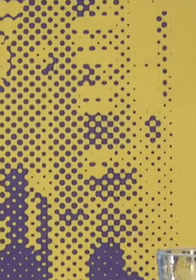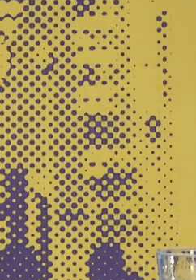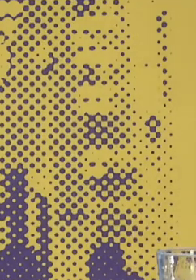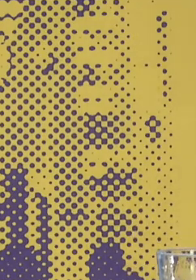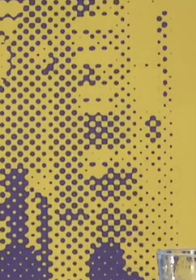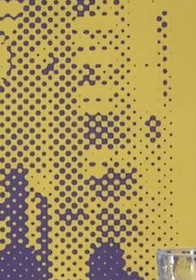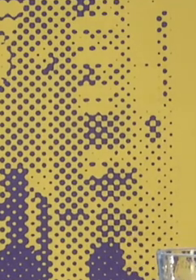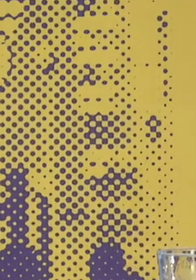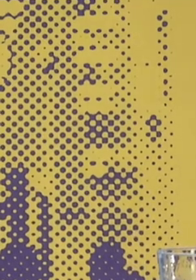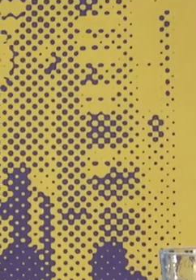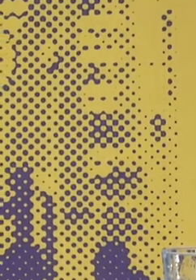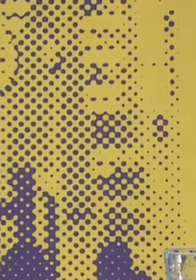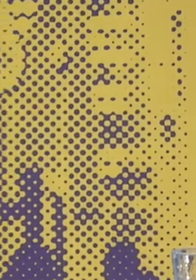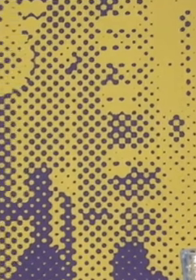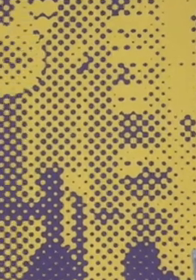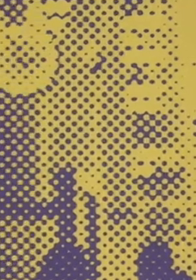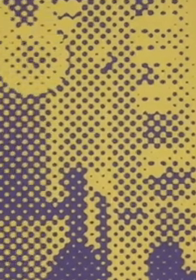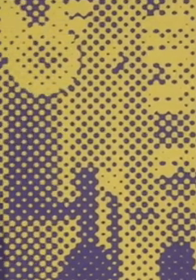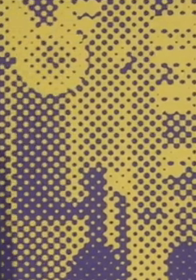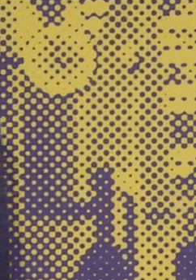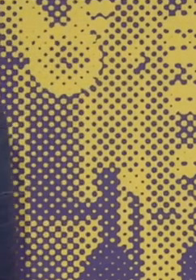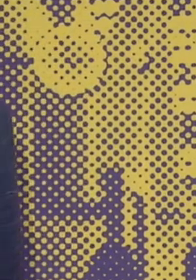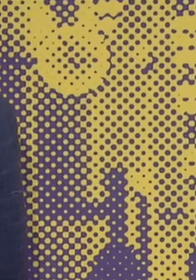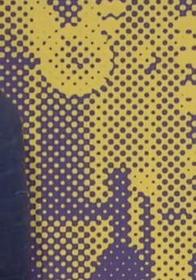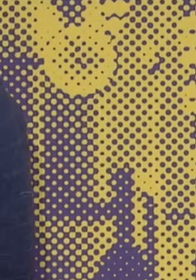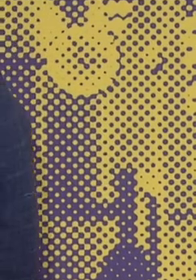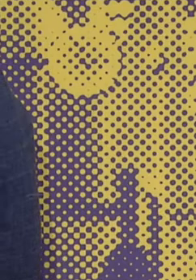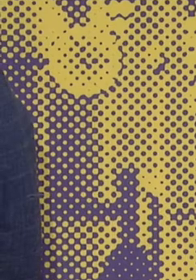lyft och bara till här. Där vi har saknat dem lite kan man väl